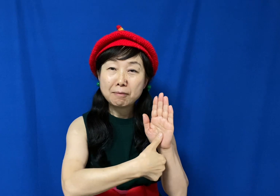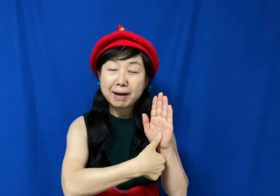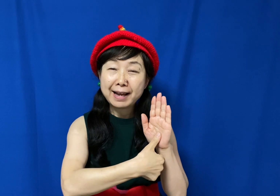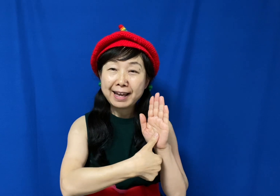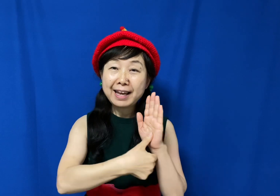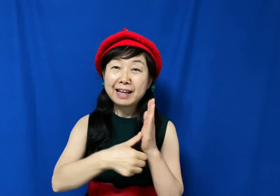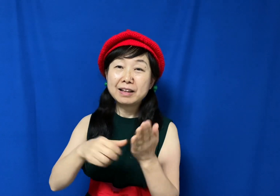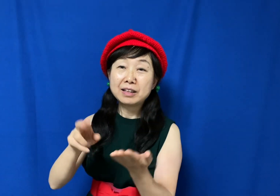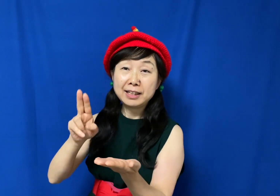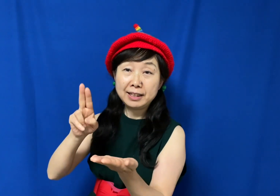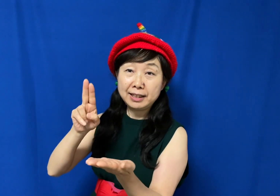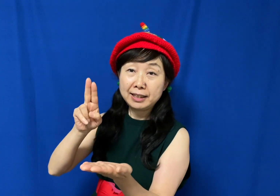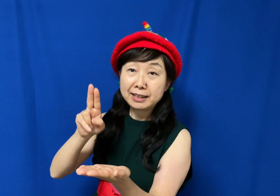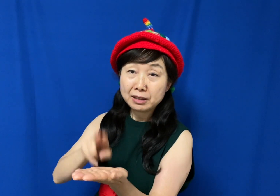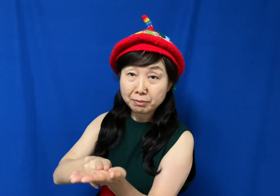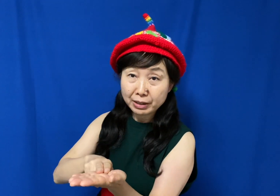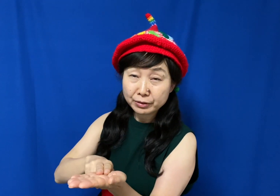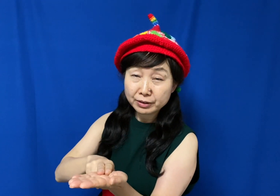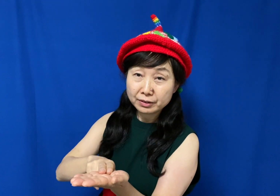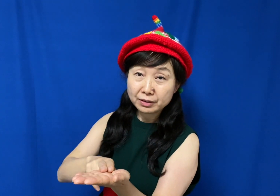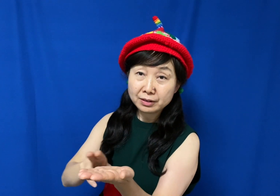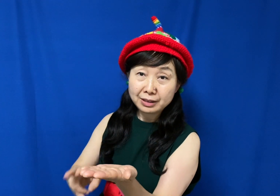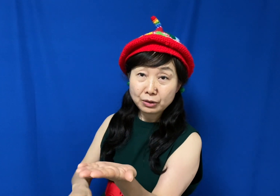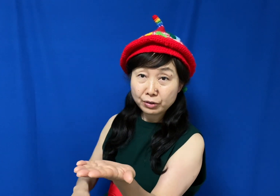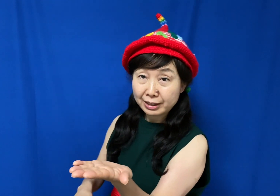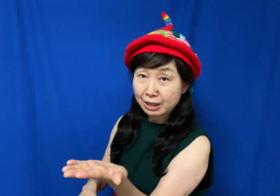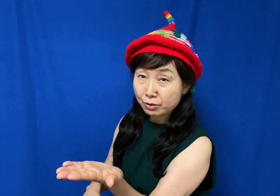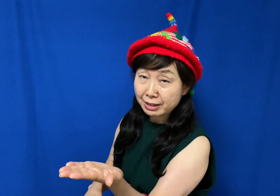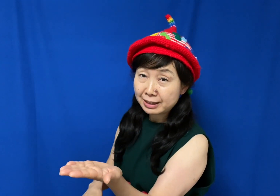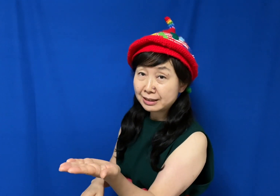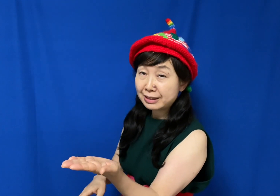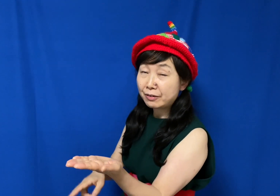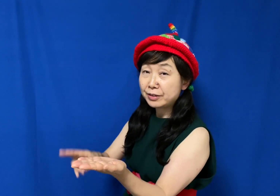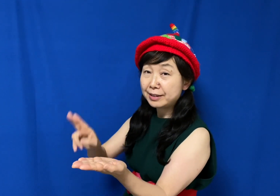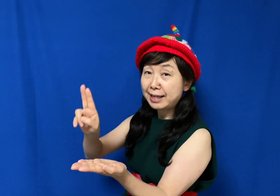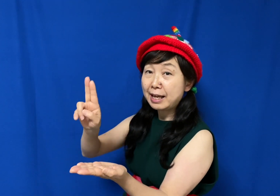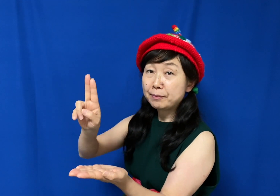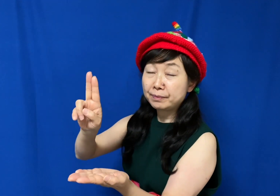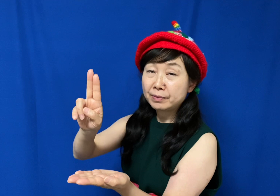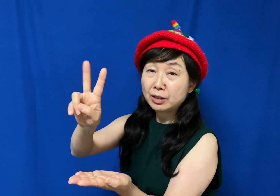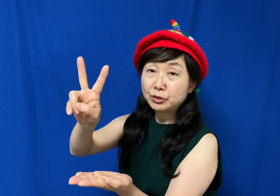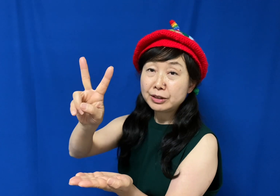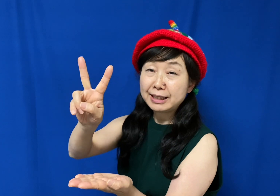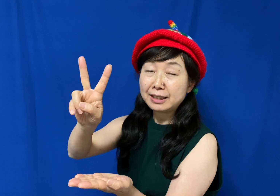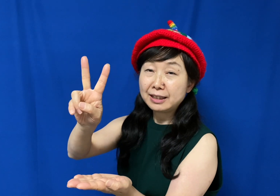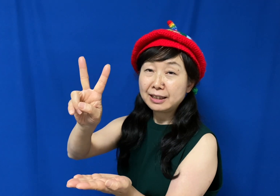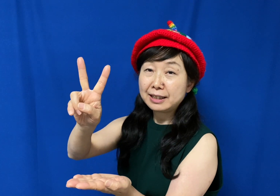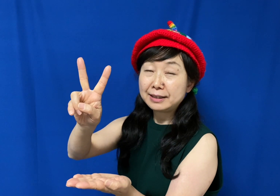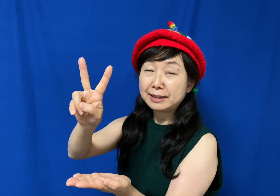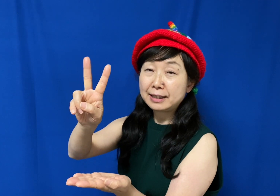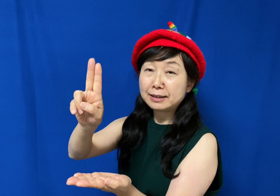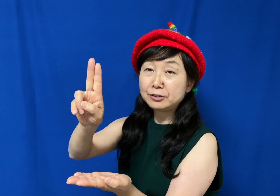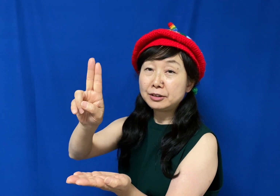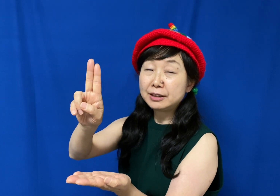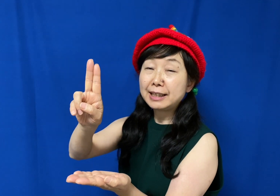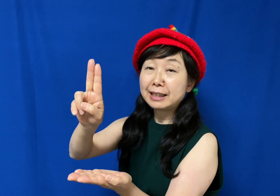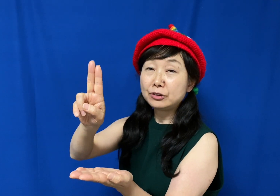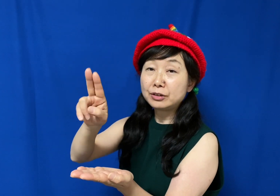前決める、手のひらを上にしておいて、チョキ、くっつけたチョキ